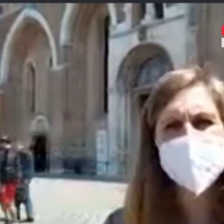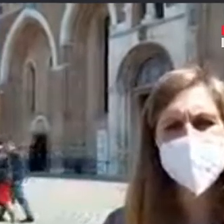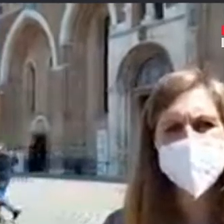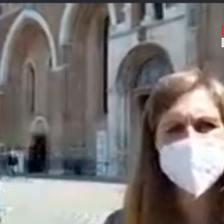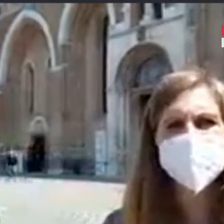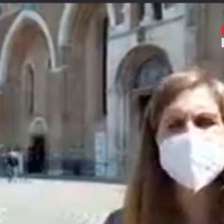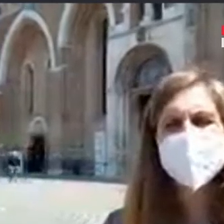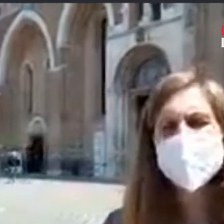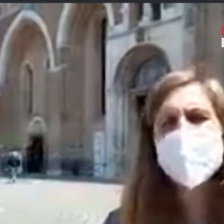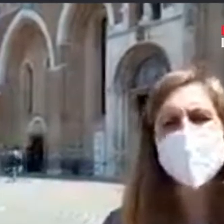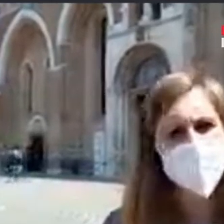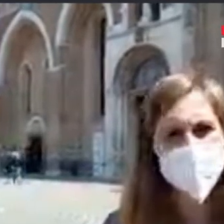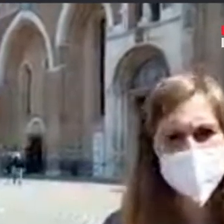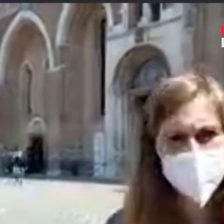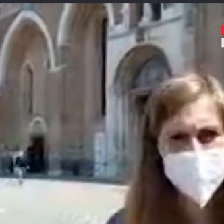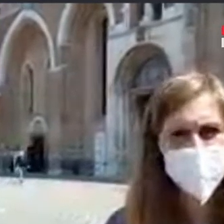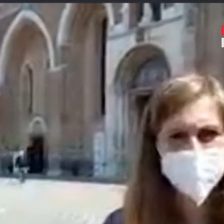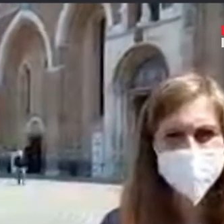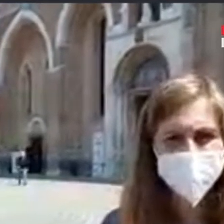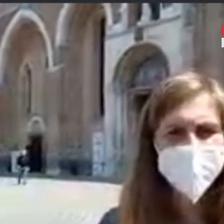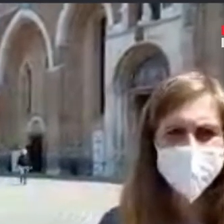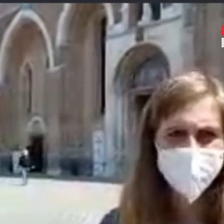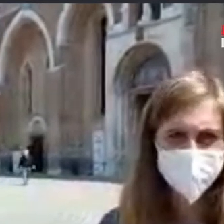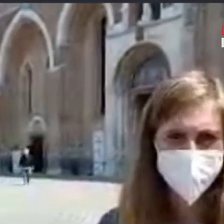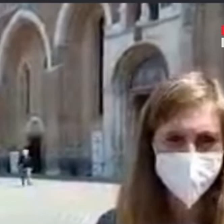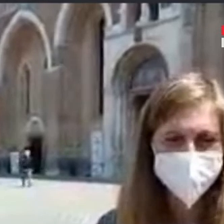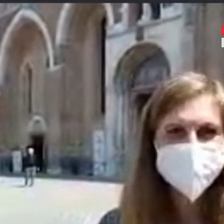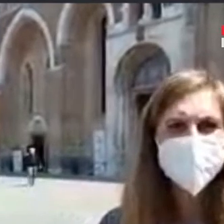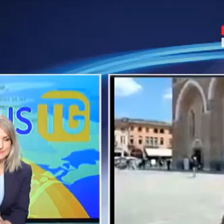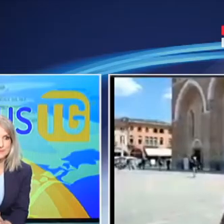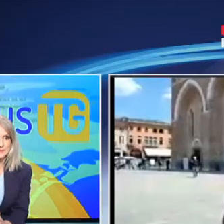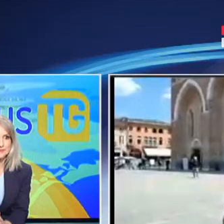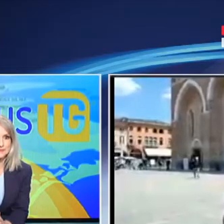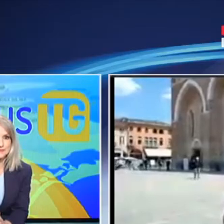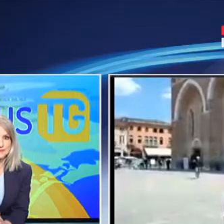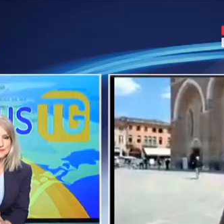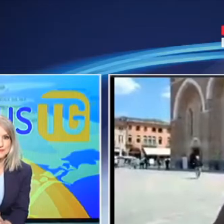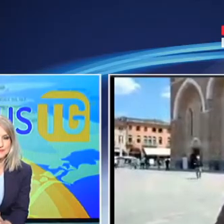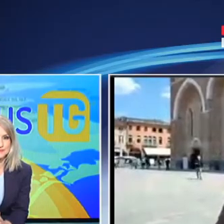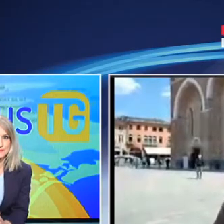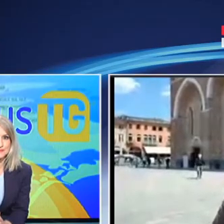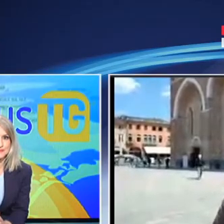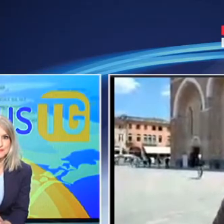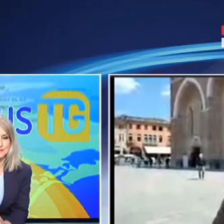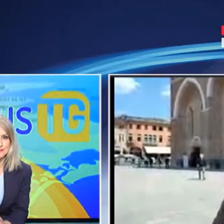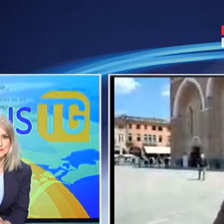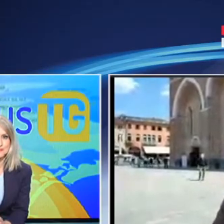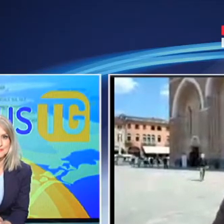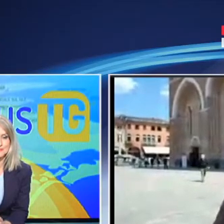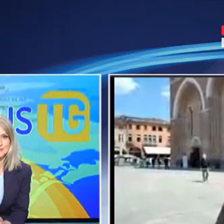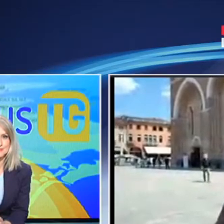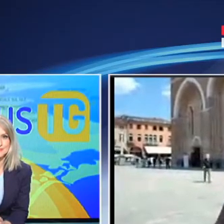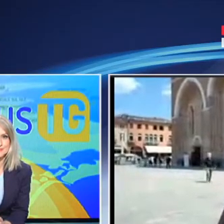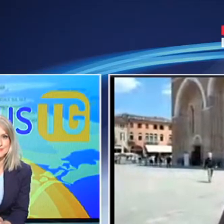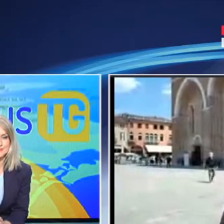luglio sono previste importanti nuove forniture di vaccino. Ma sono qui sulla Sagrata del Santo